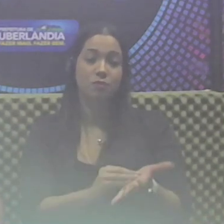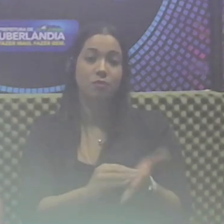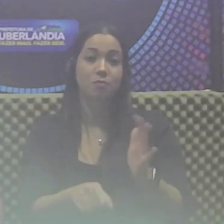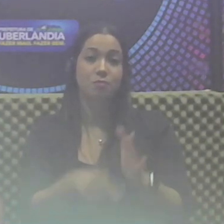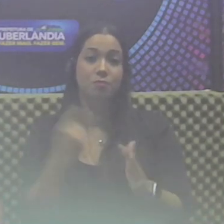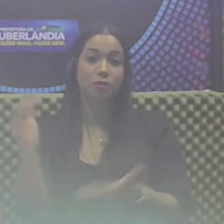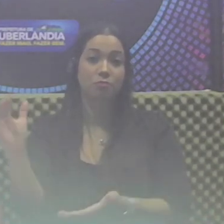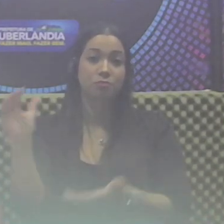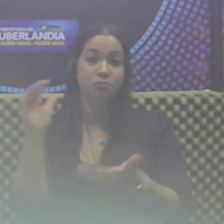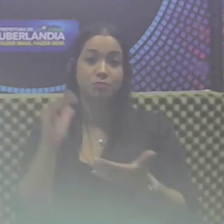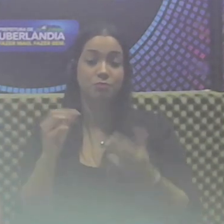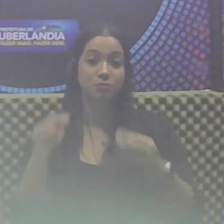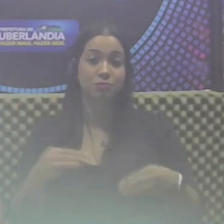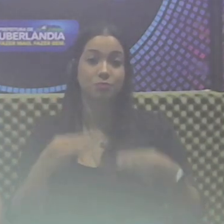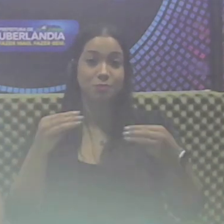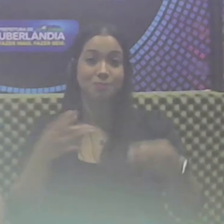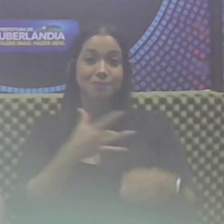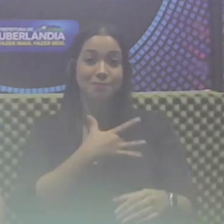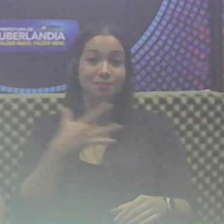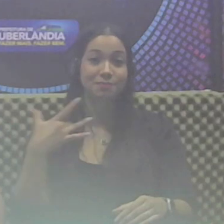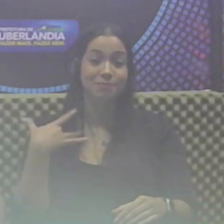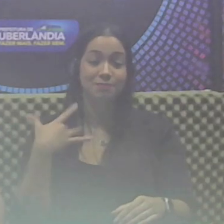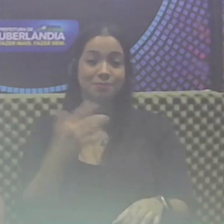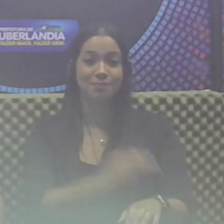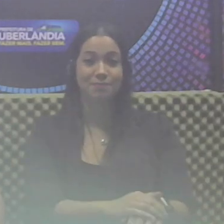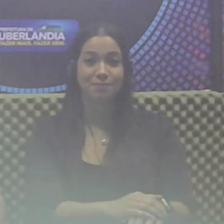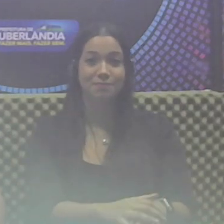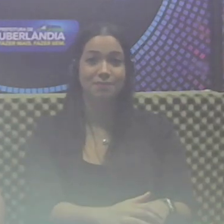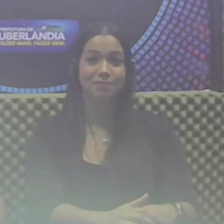lote enviado pelo Ministério da Saúde.